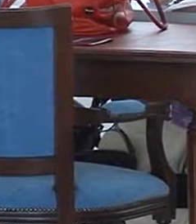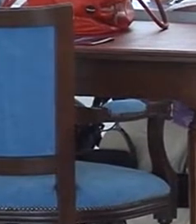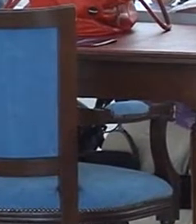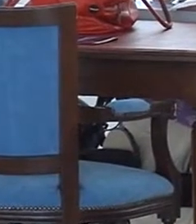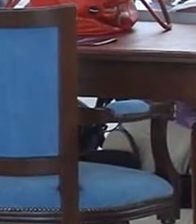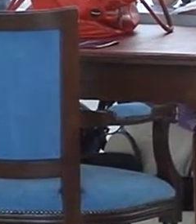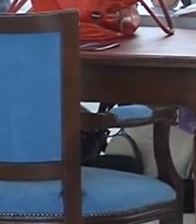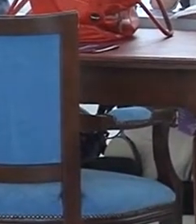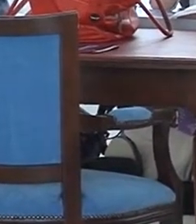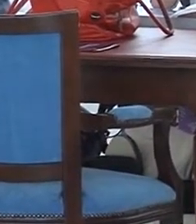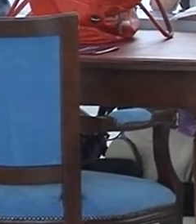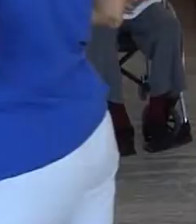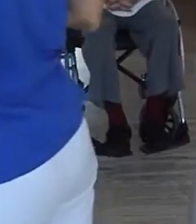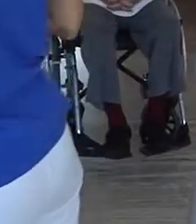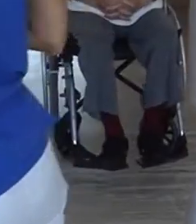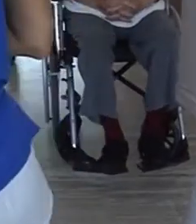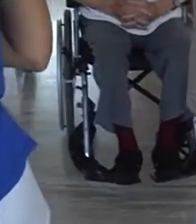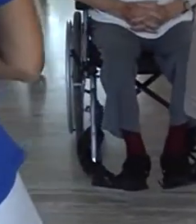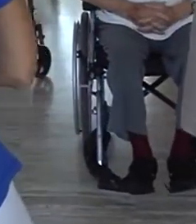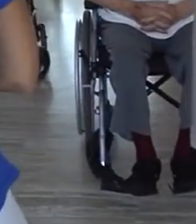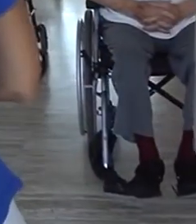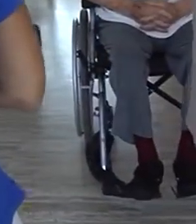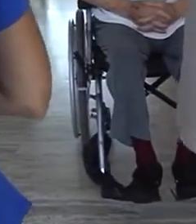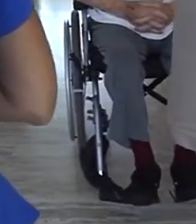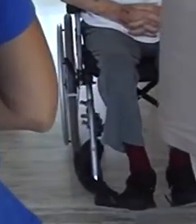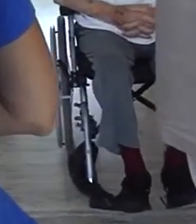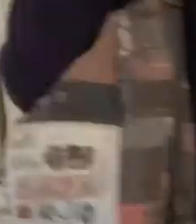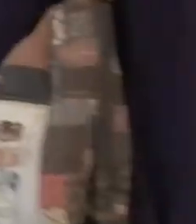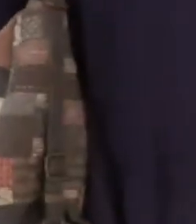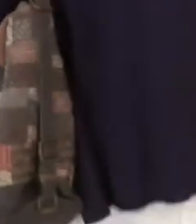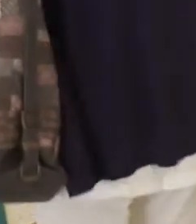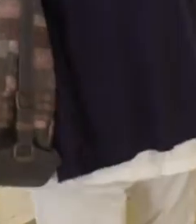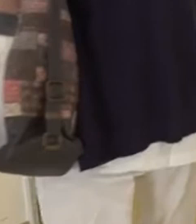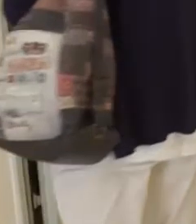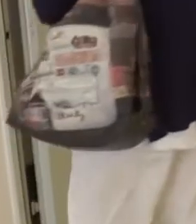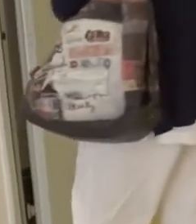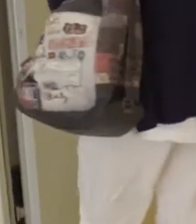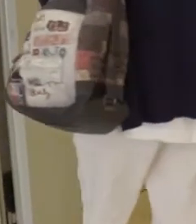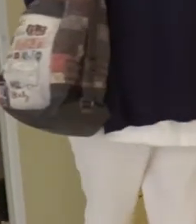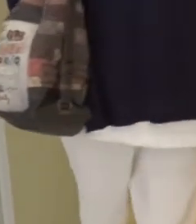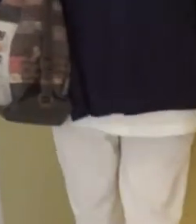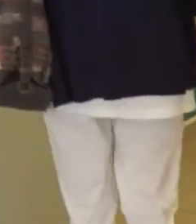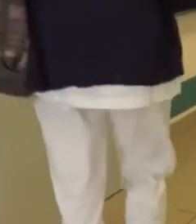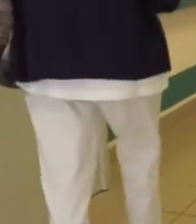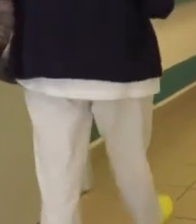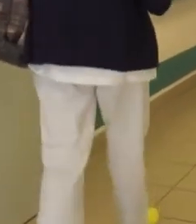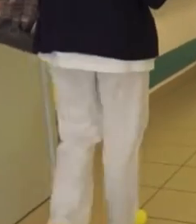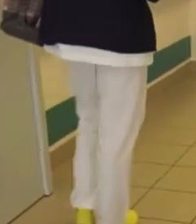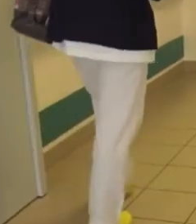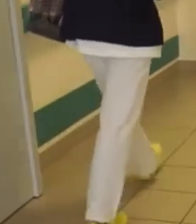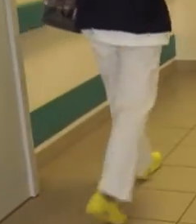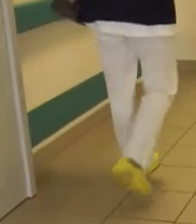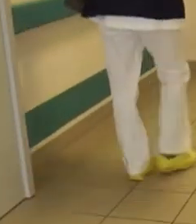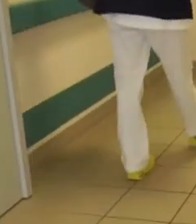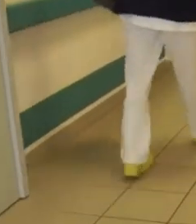tra i 30.137 operatori, tra dipendenti ospedalieri e addetti alle pulizie e servizi mensa. Percentuale in